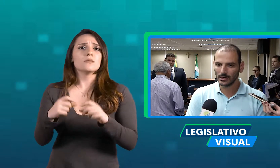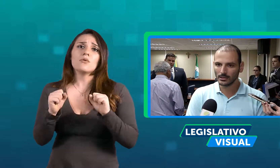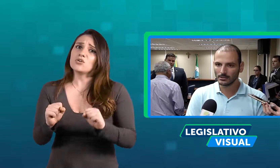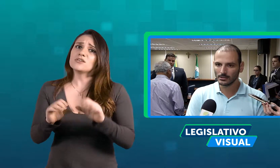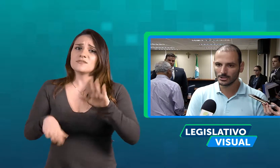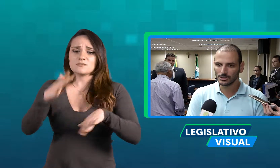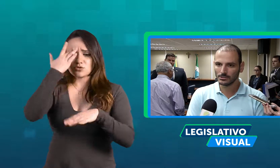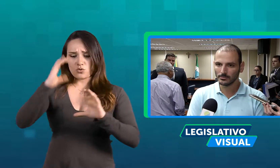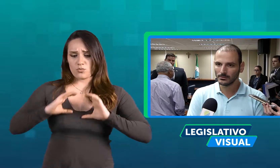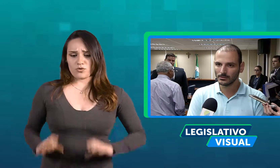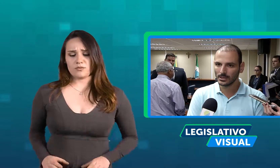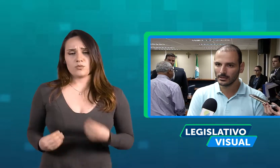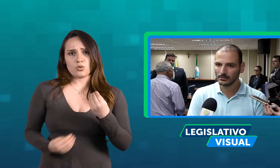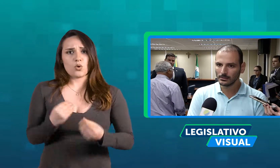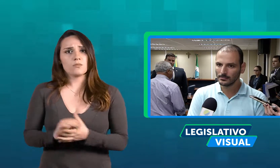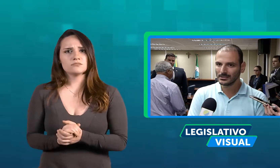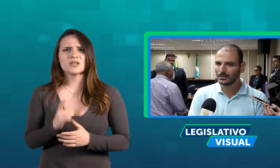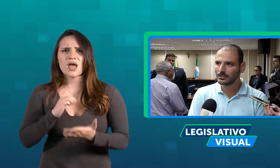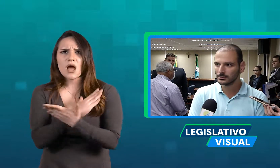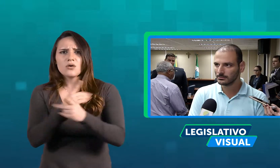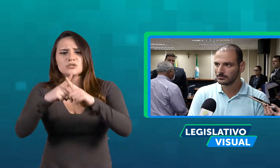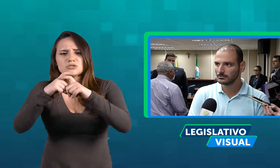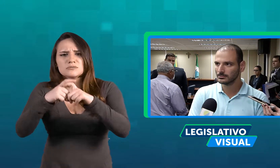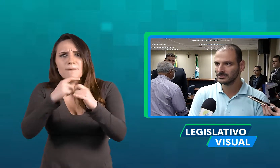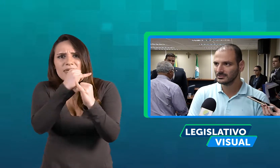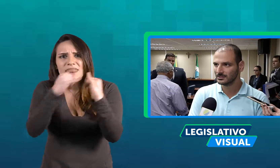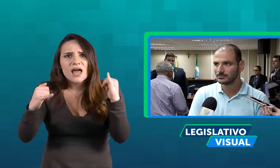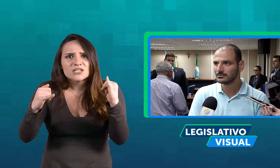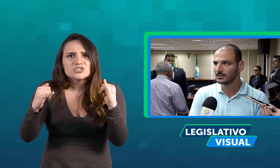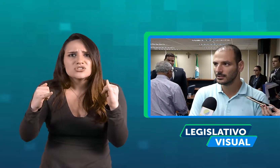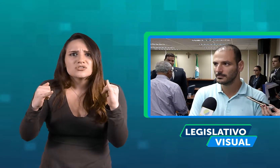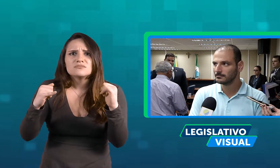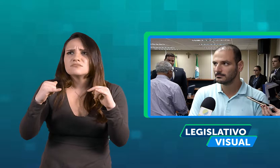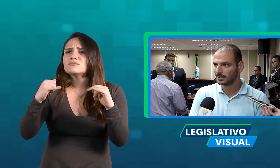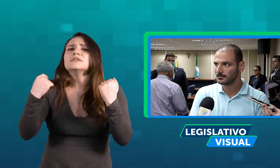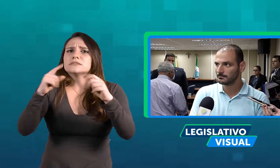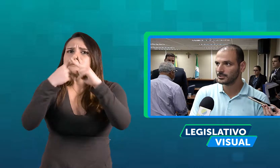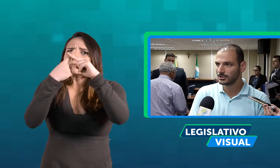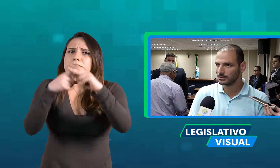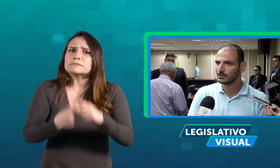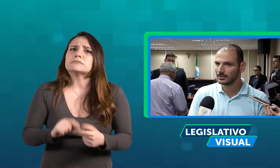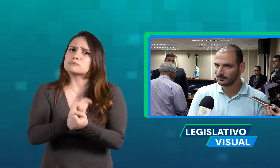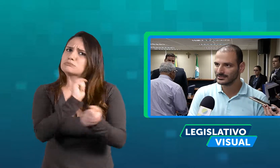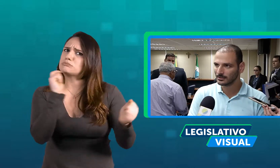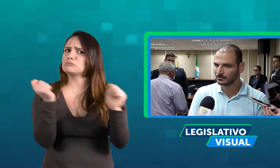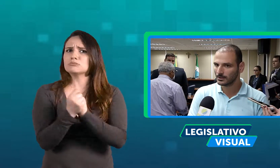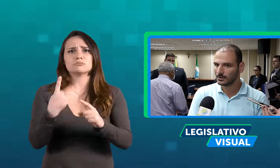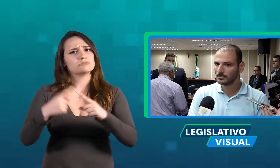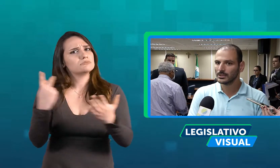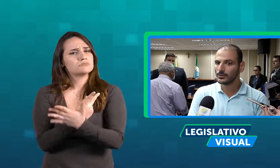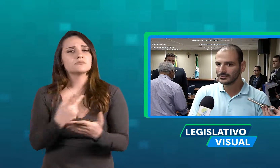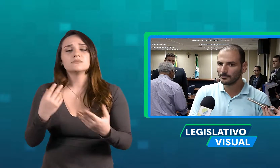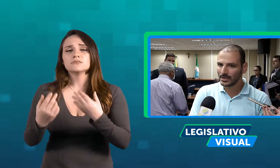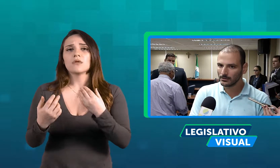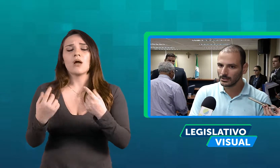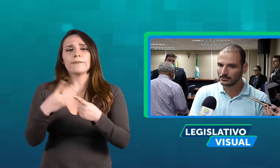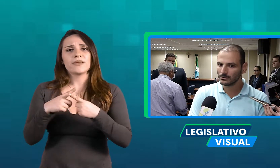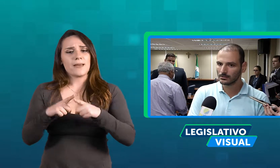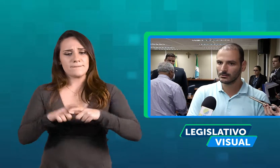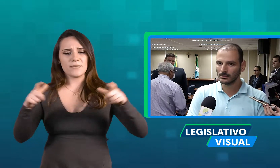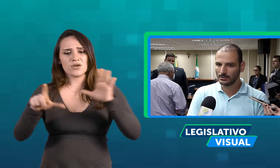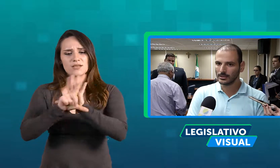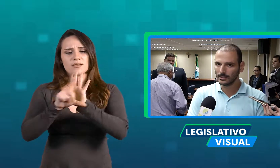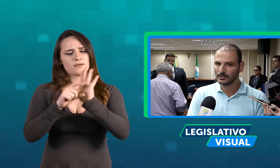vocês pegarem, a gente não pegou nem metade dos incisos da lei para pedir adequação. Porque a